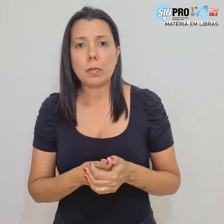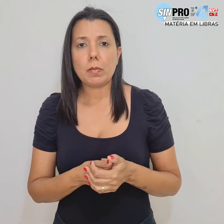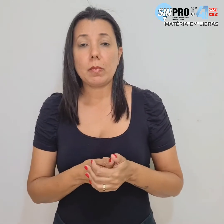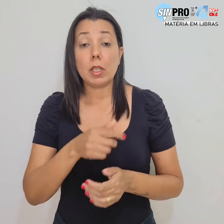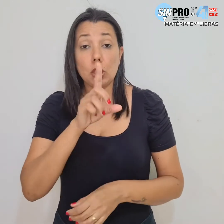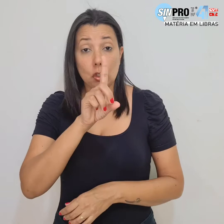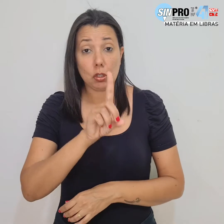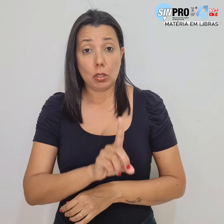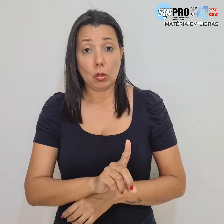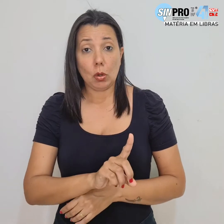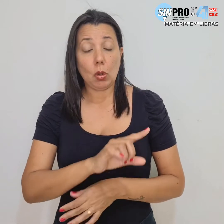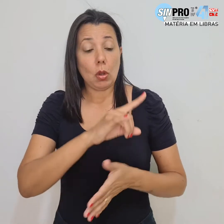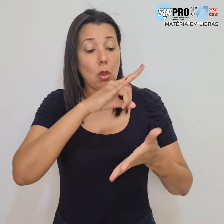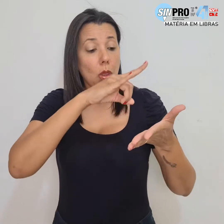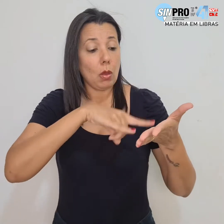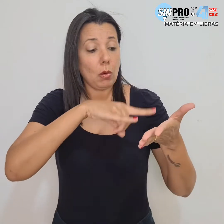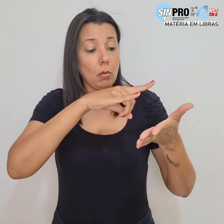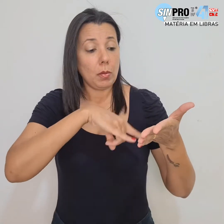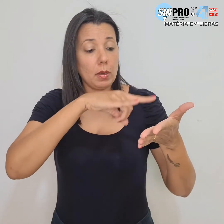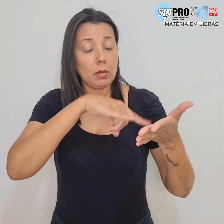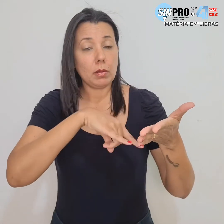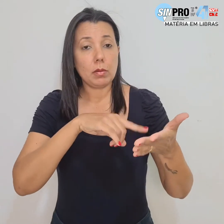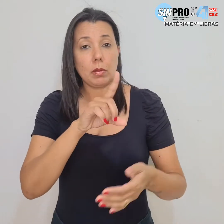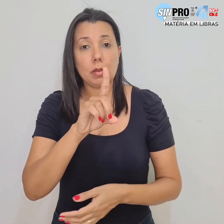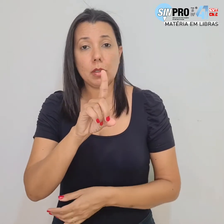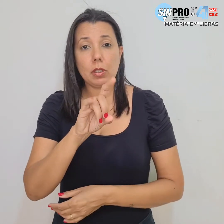diretor de documentação do DIAP,